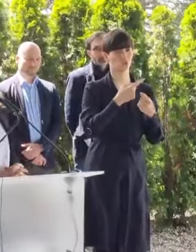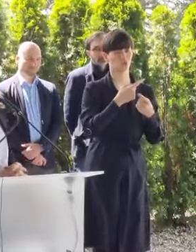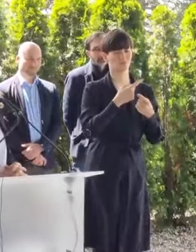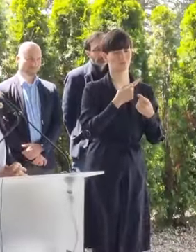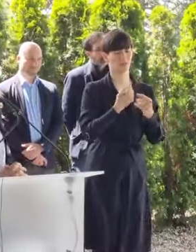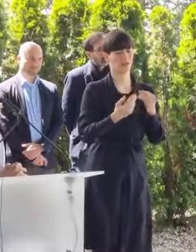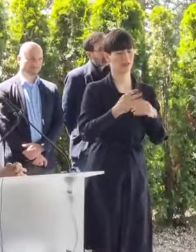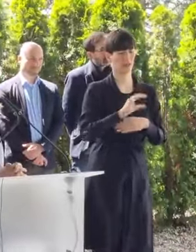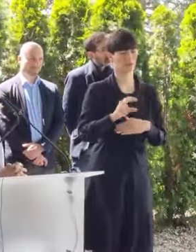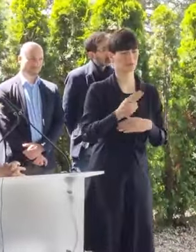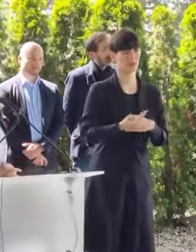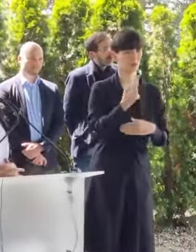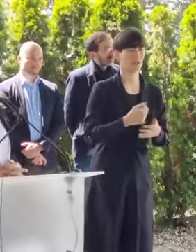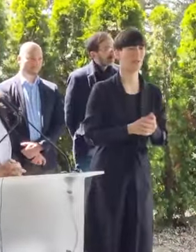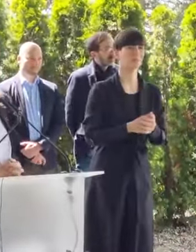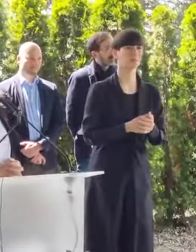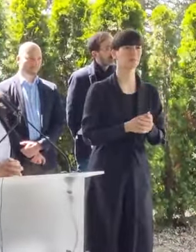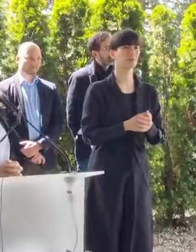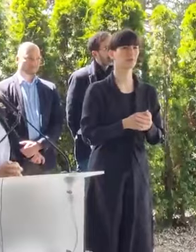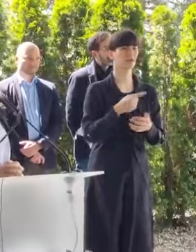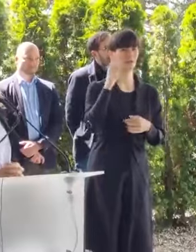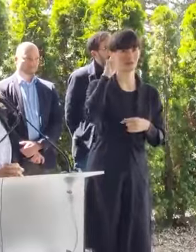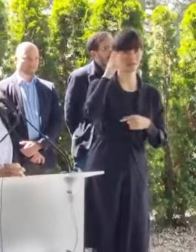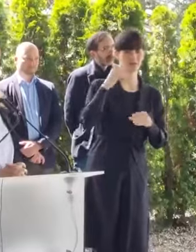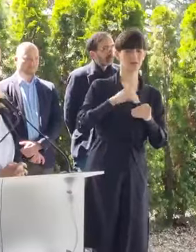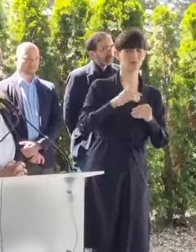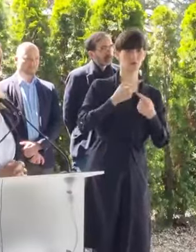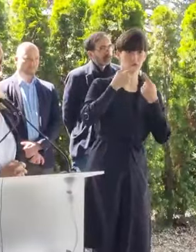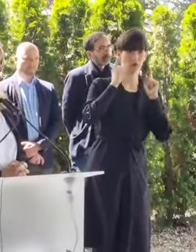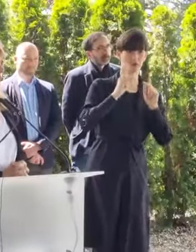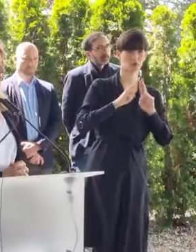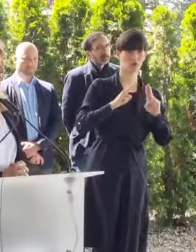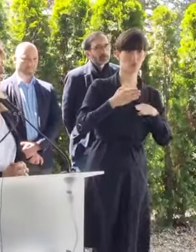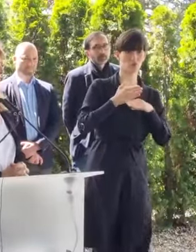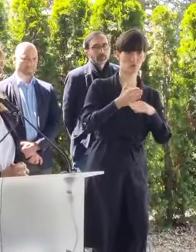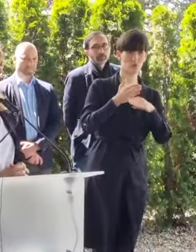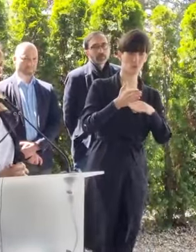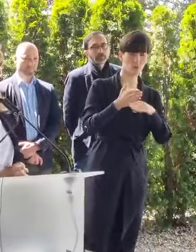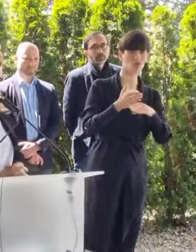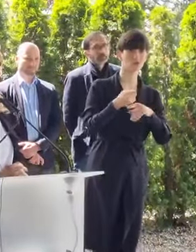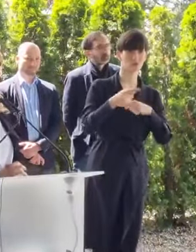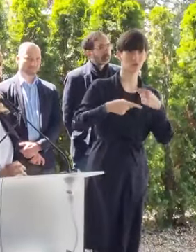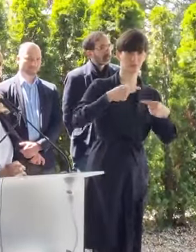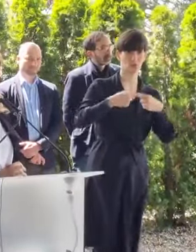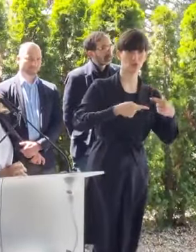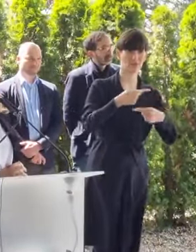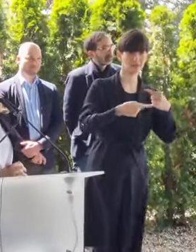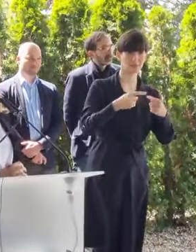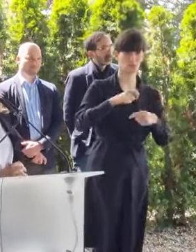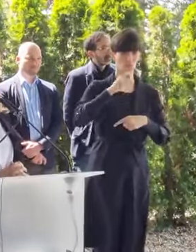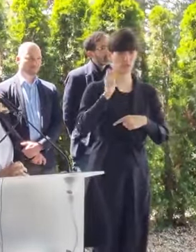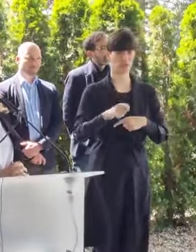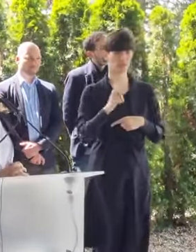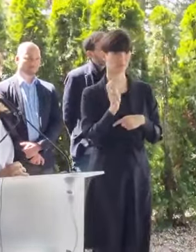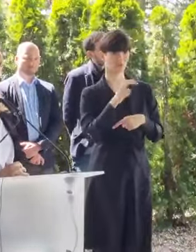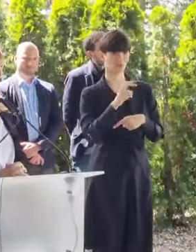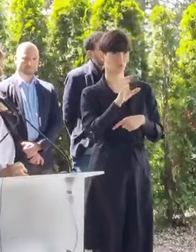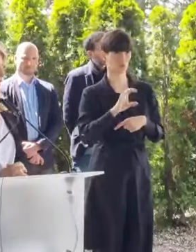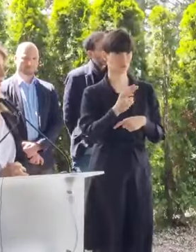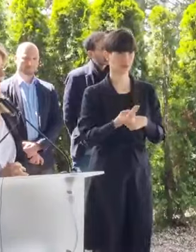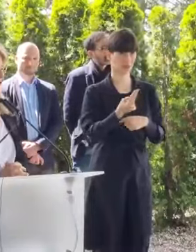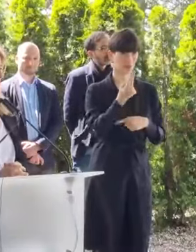sami chceme, aby aj slovenské firmy sa začlenovali do toho spôsobu rekonštrukcia, do celého tohto procesu? Budete to možno nejako viac sledovať v